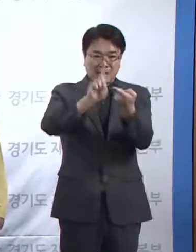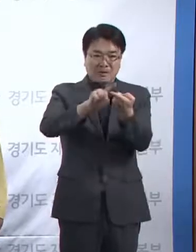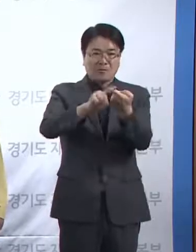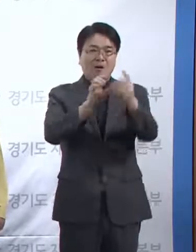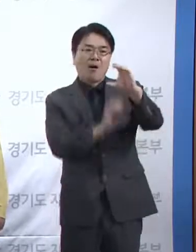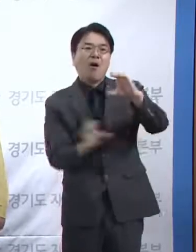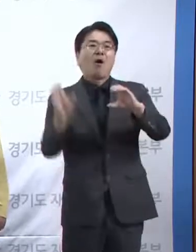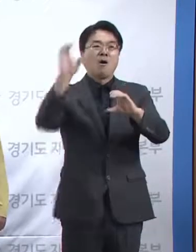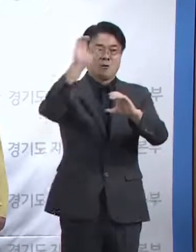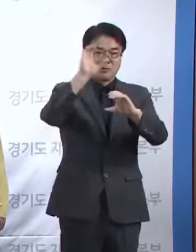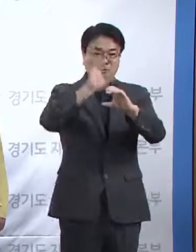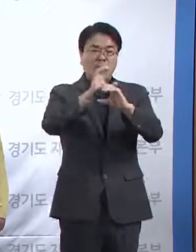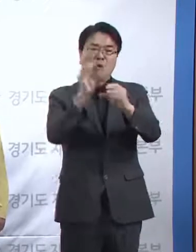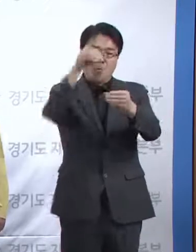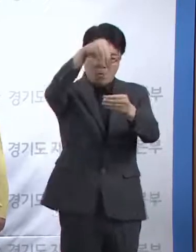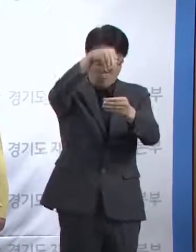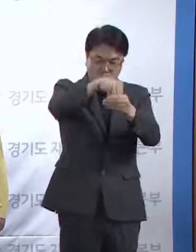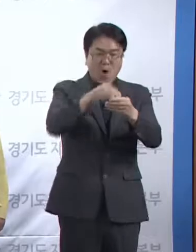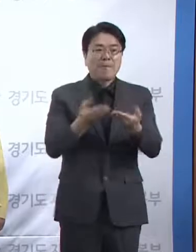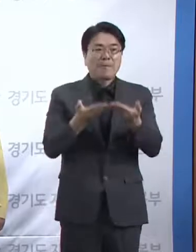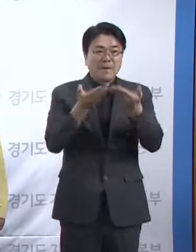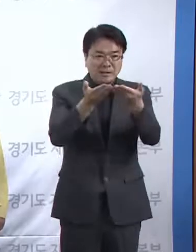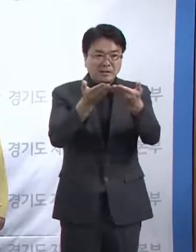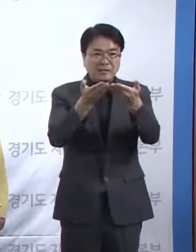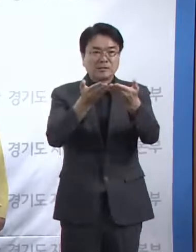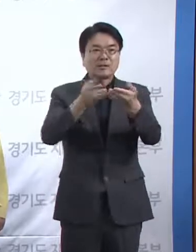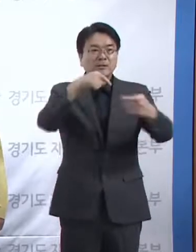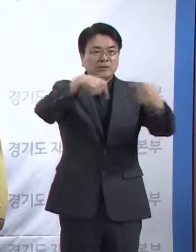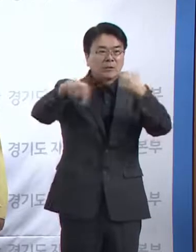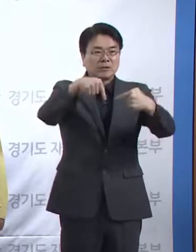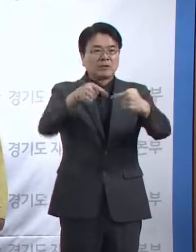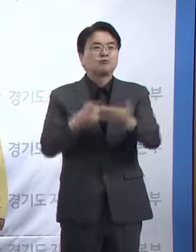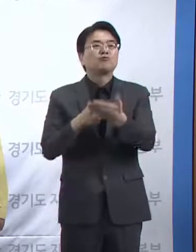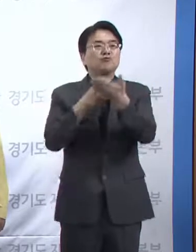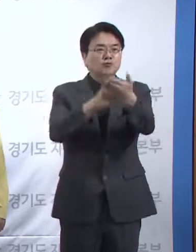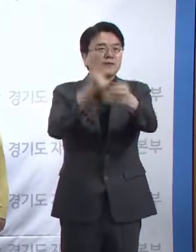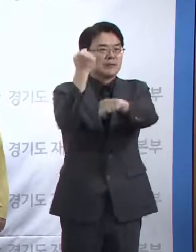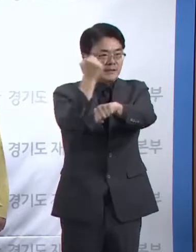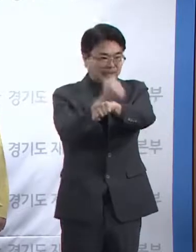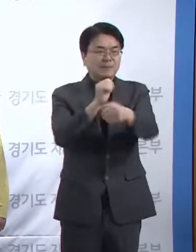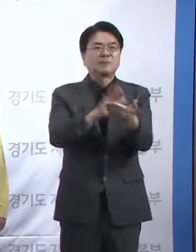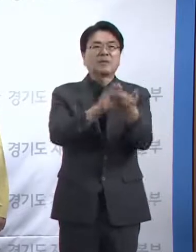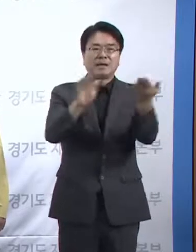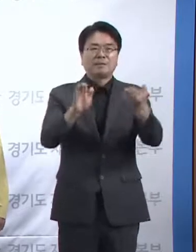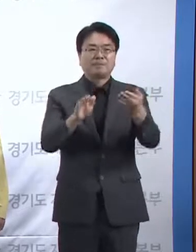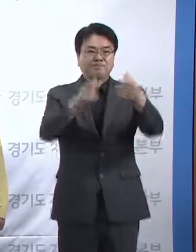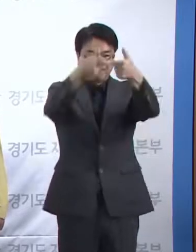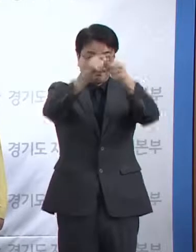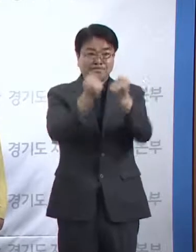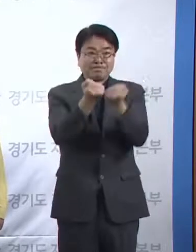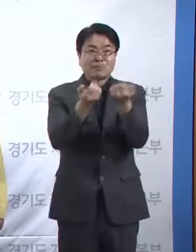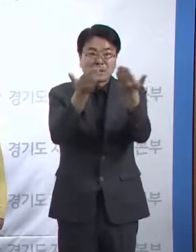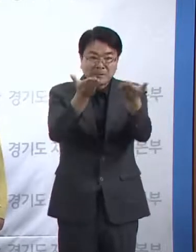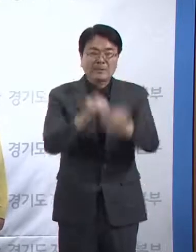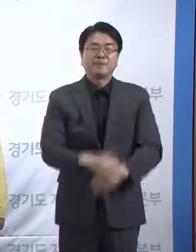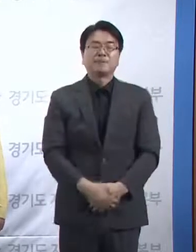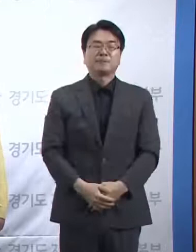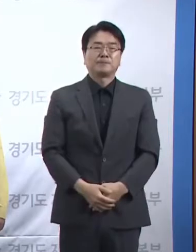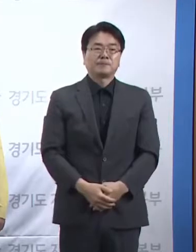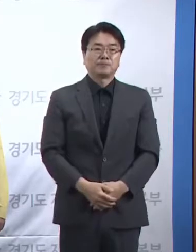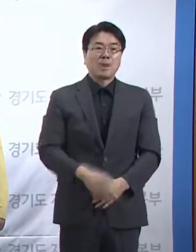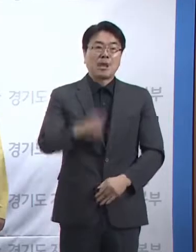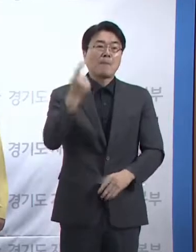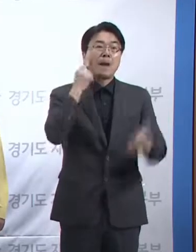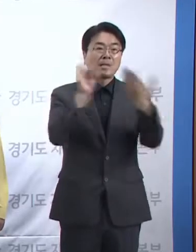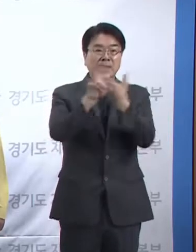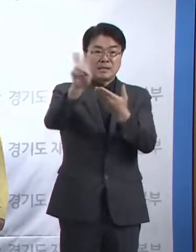원의 한정판 지역화폐를 추가 지급하도록 하겠습니다. 구체적으로 설명드리면